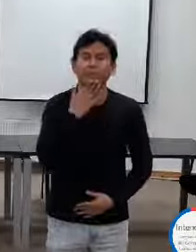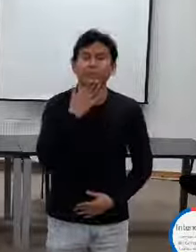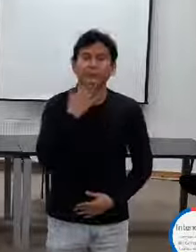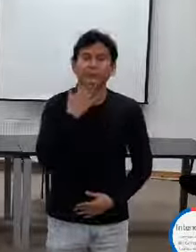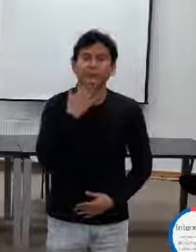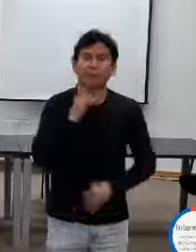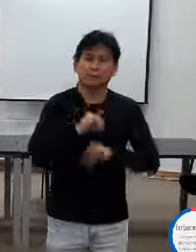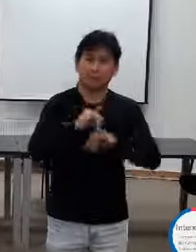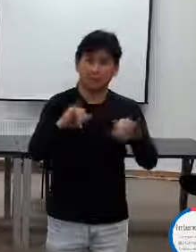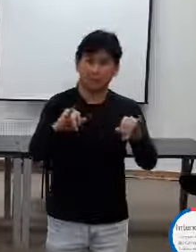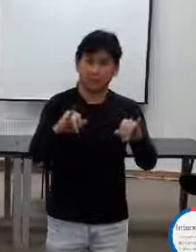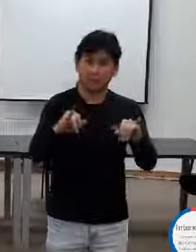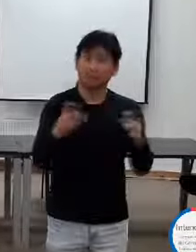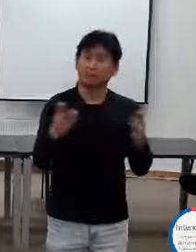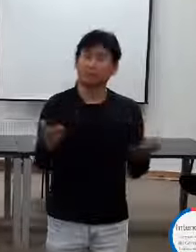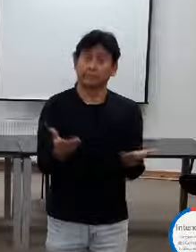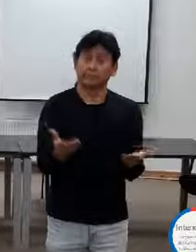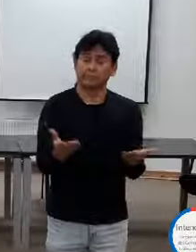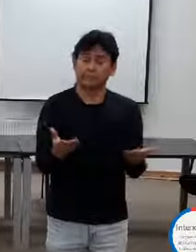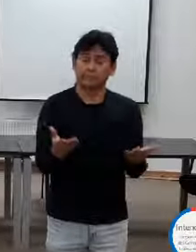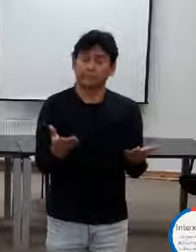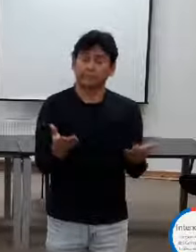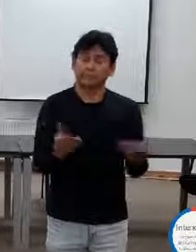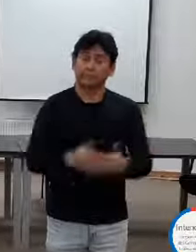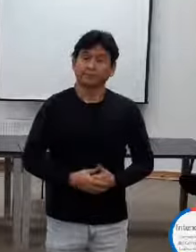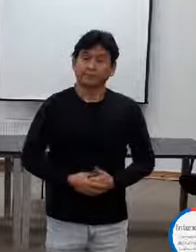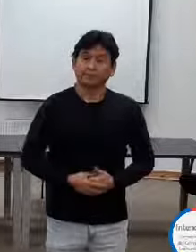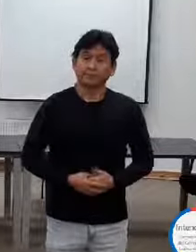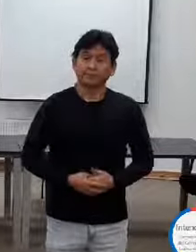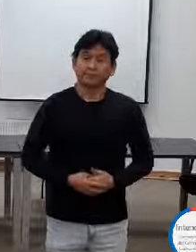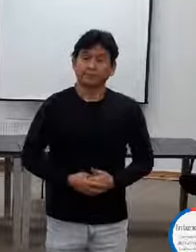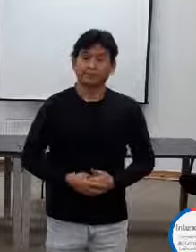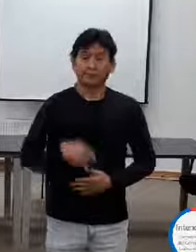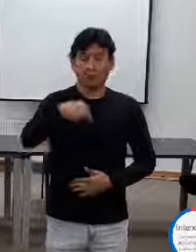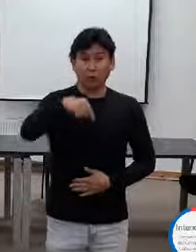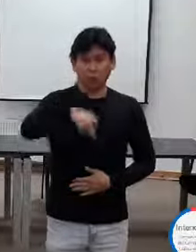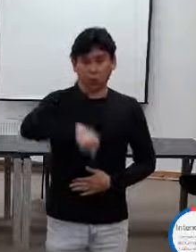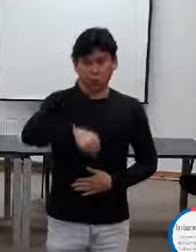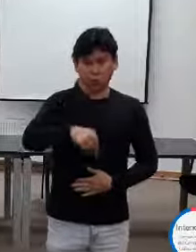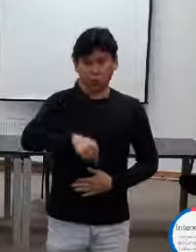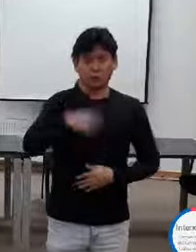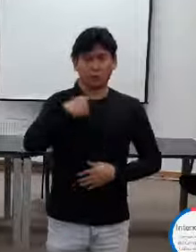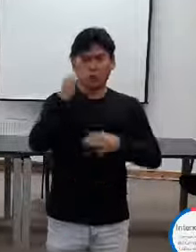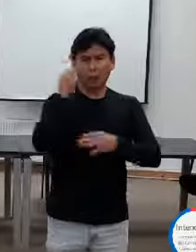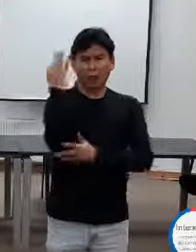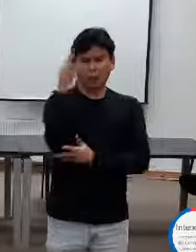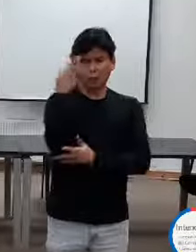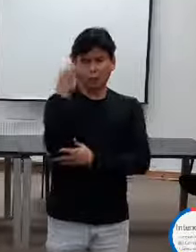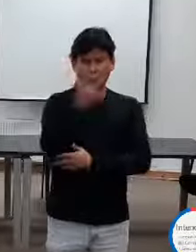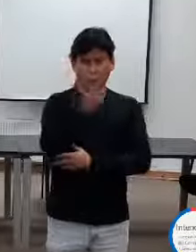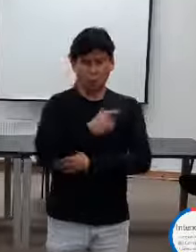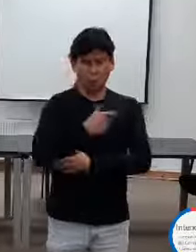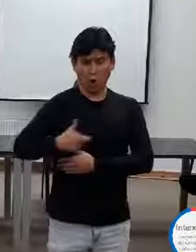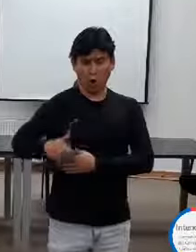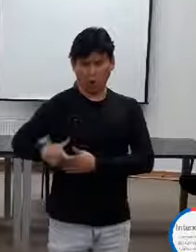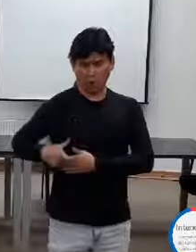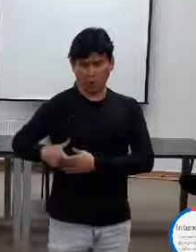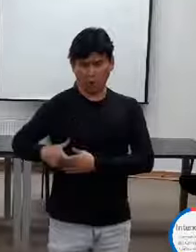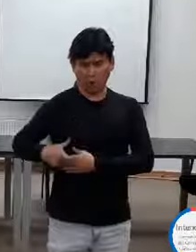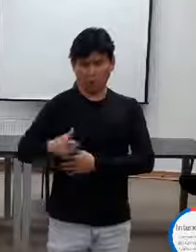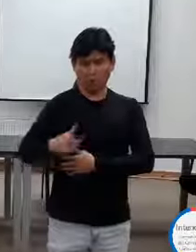queremos informar que el día de hoy hemos tenido reunión con el gobernador virtual, por